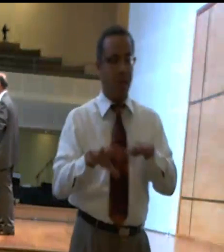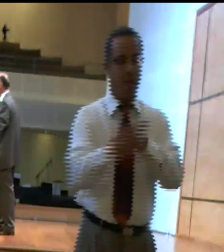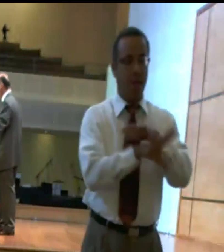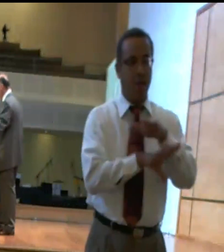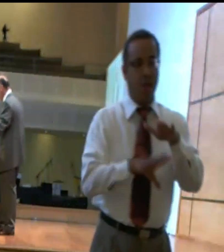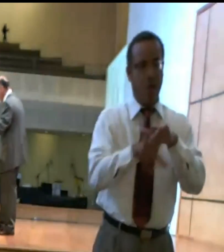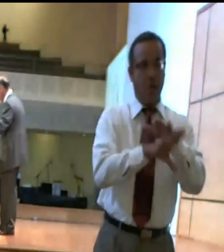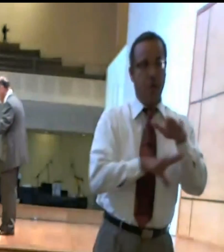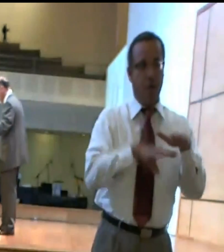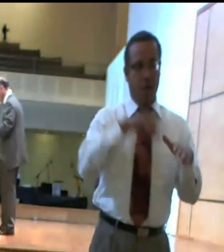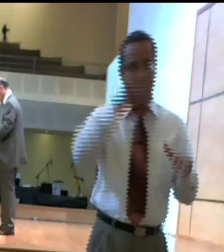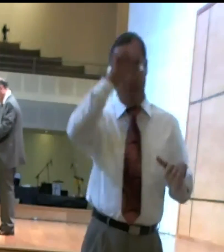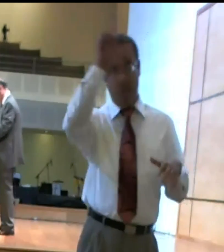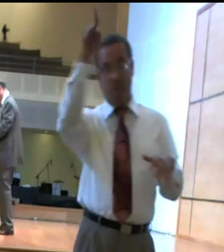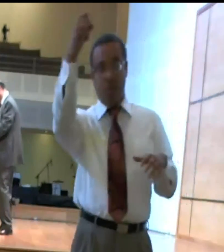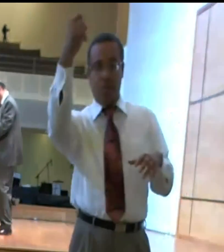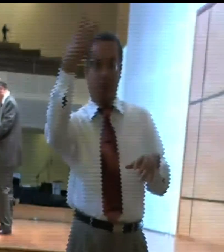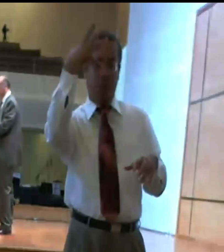sol.